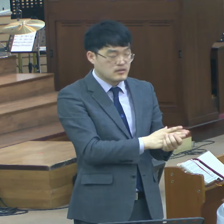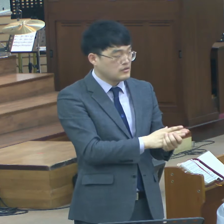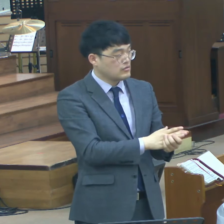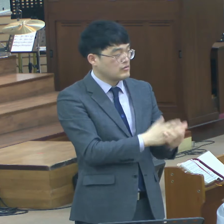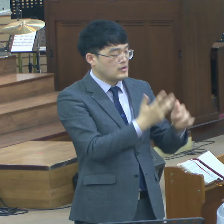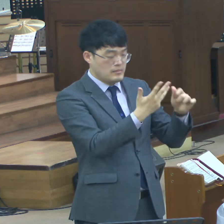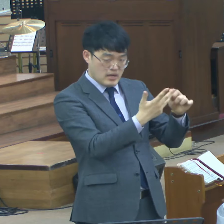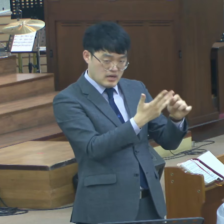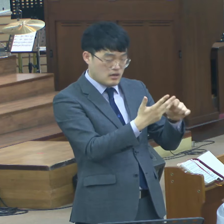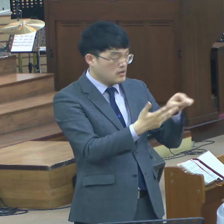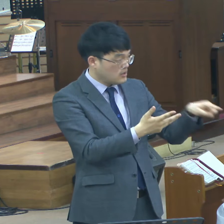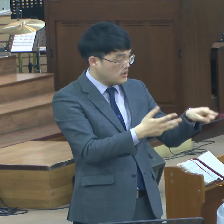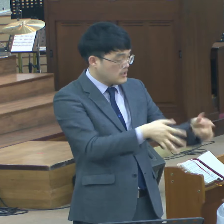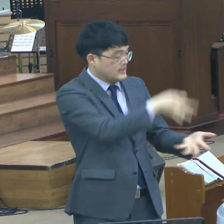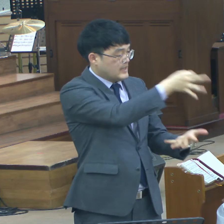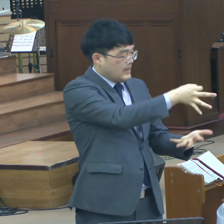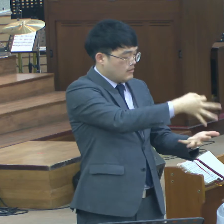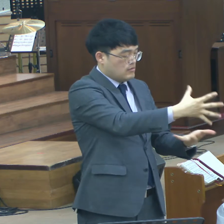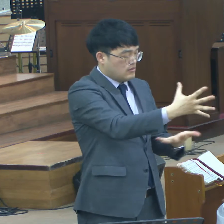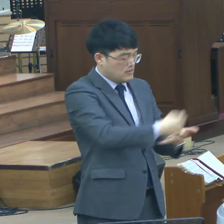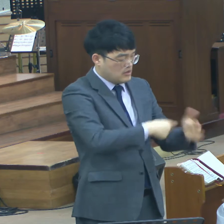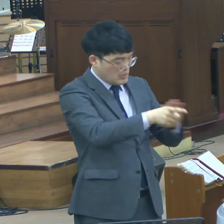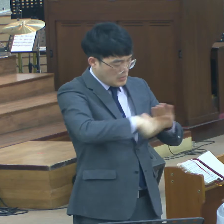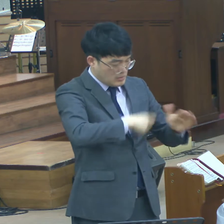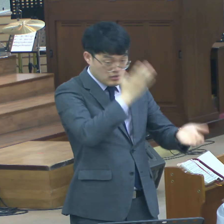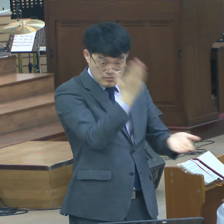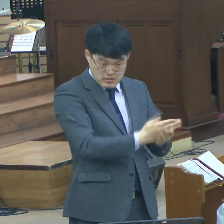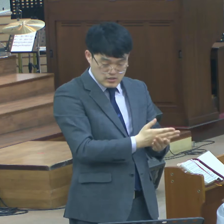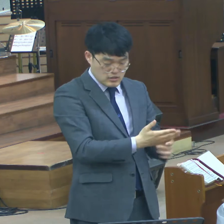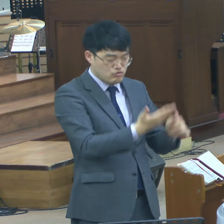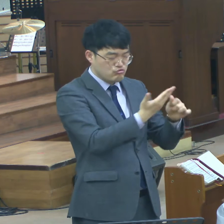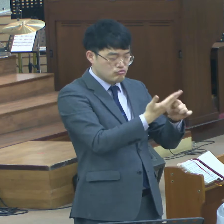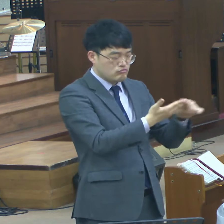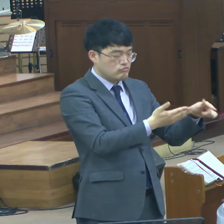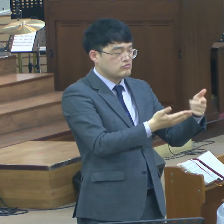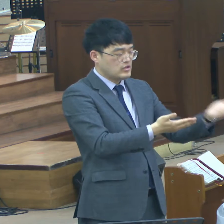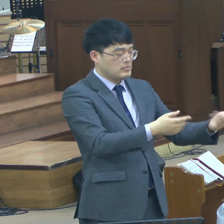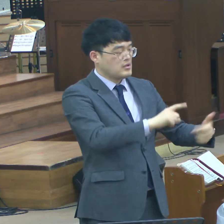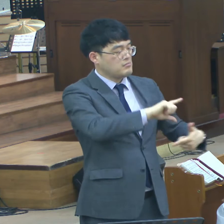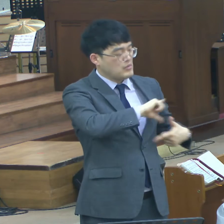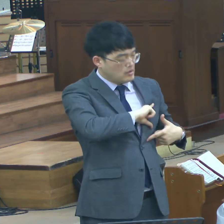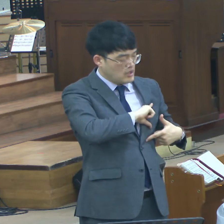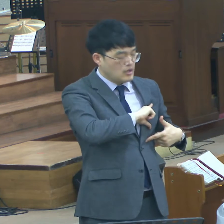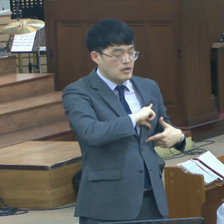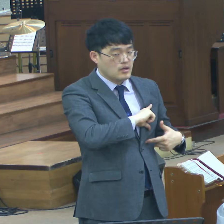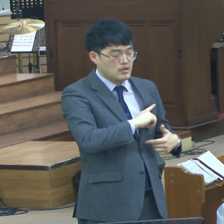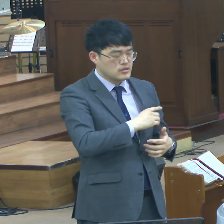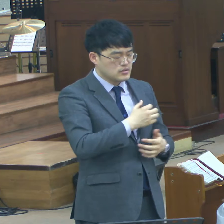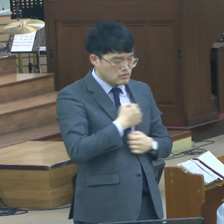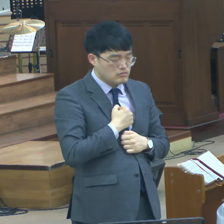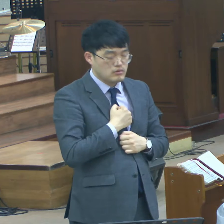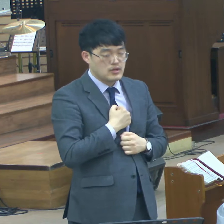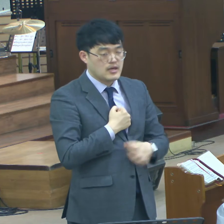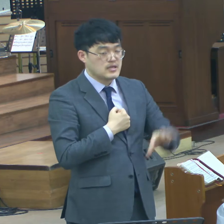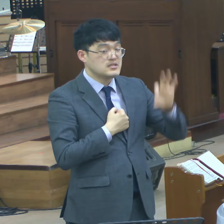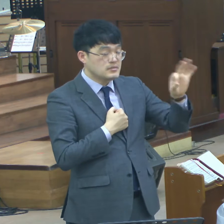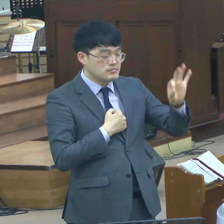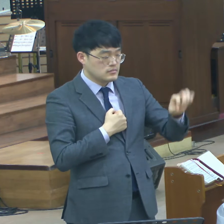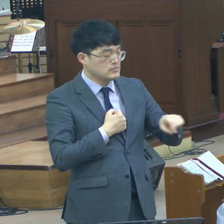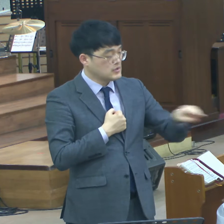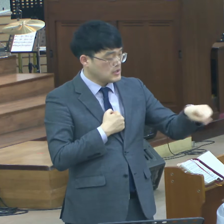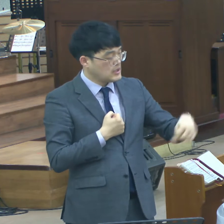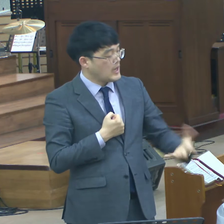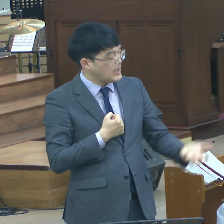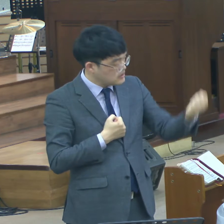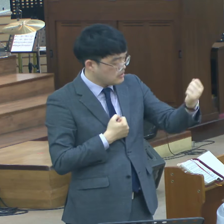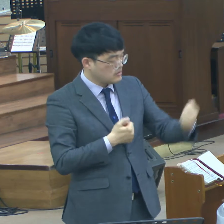8계명 상대방의 재산을 지켜주라. 9계명 상대방의 명예를 지켜주라. 10계명 네가 가진 것으로 자족하고